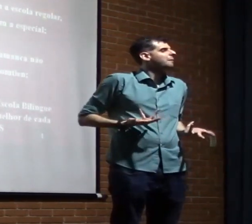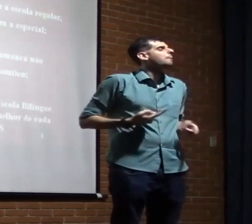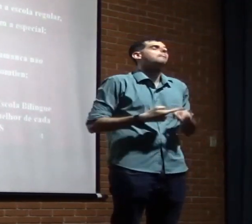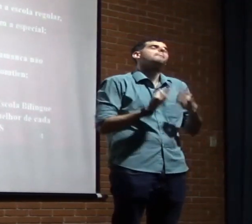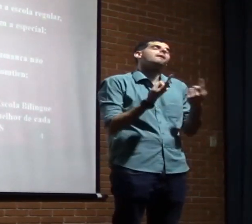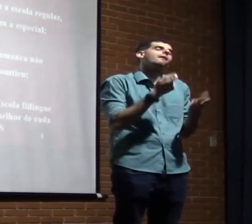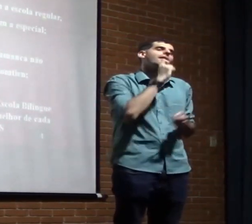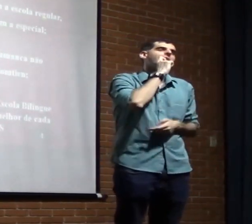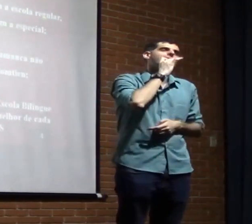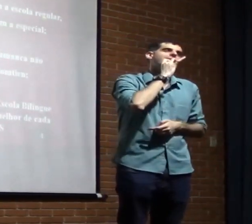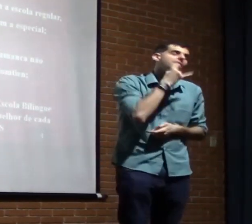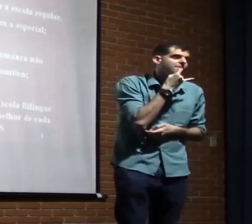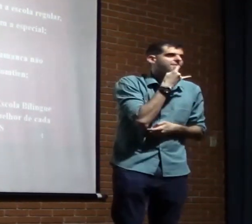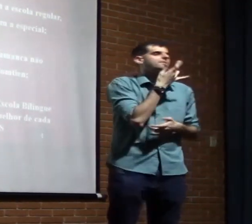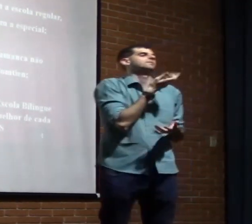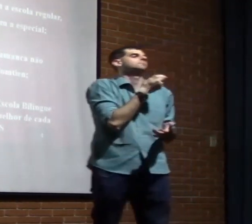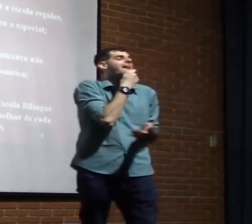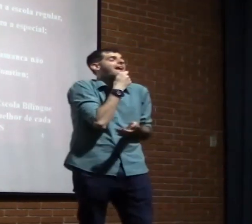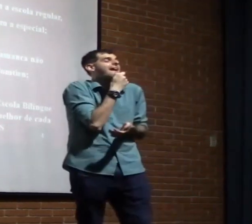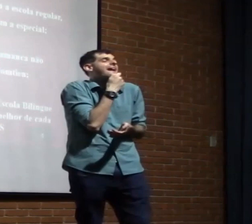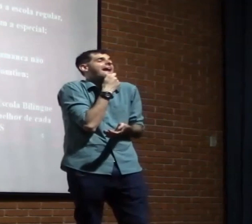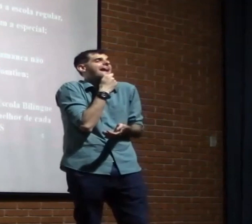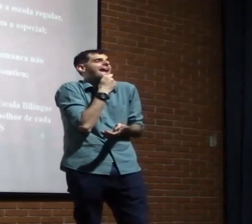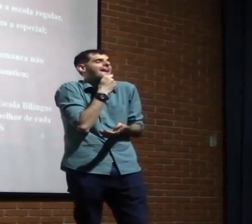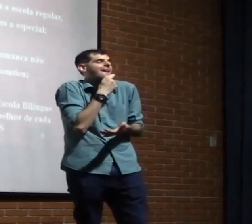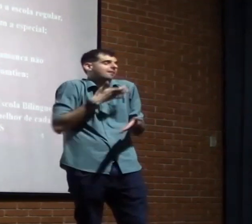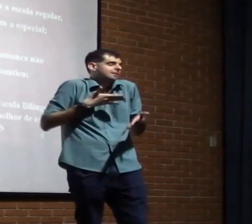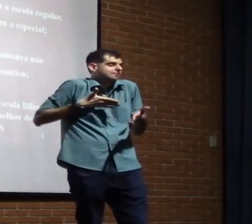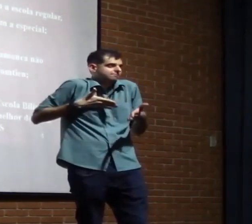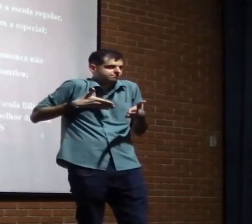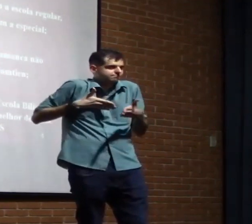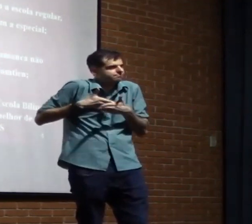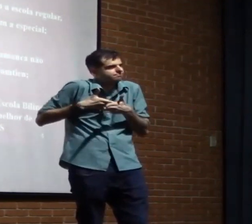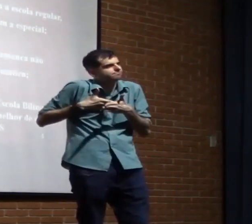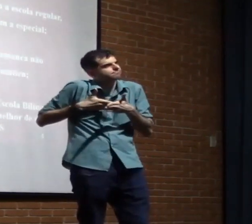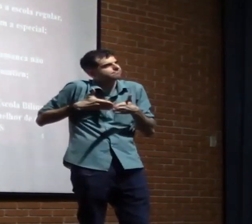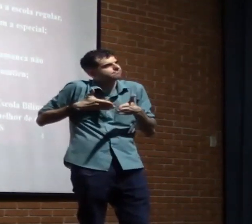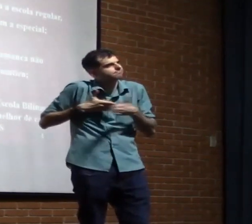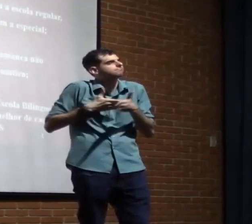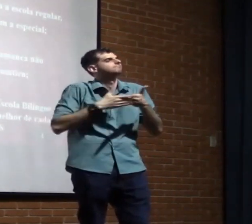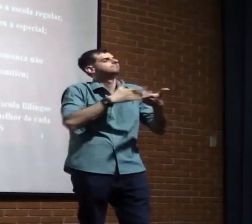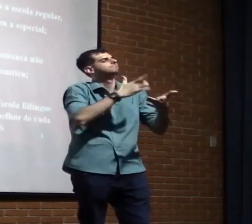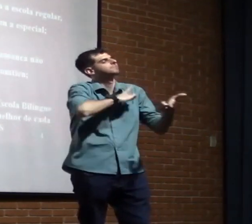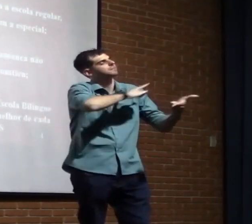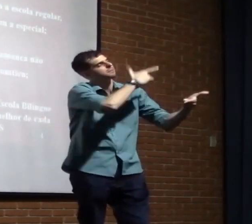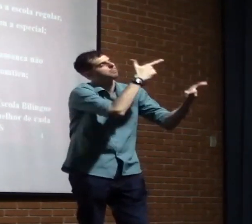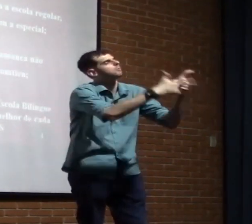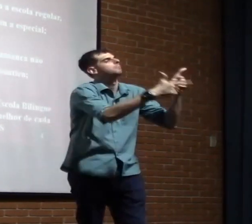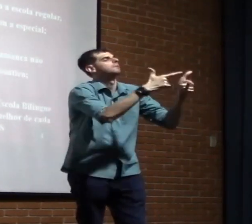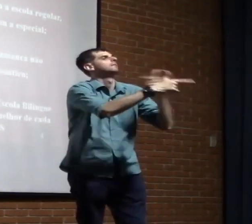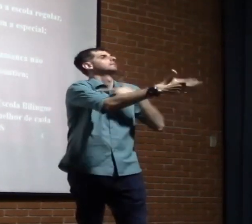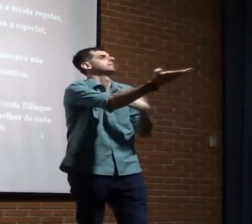agora tem, né? Mas realmente, infelizmente, ainda existe aquelas barreiras,